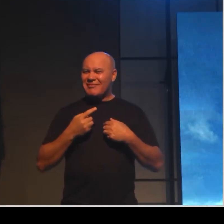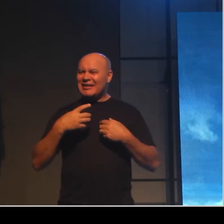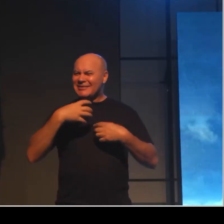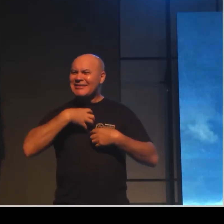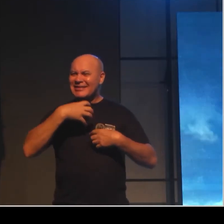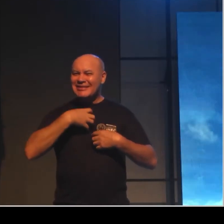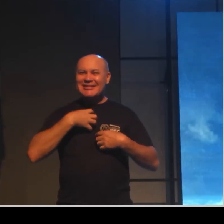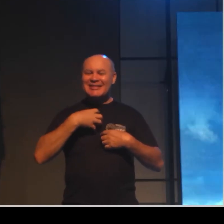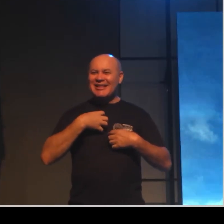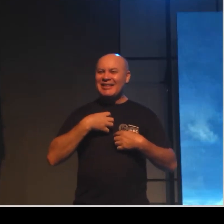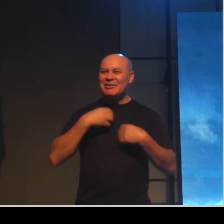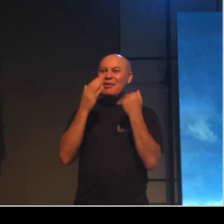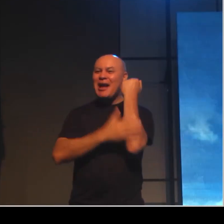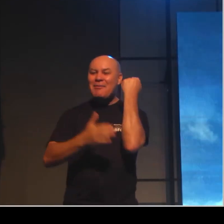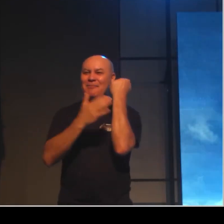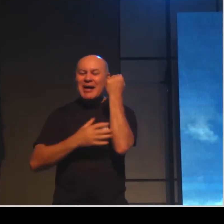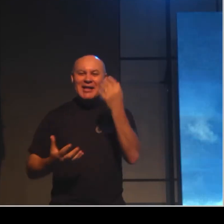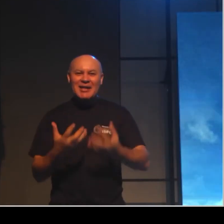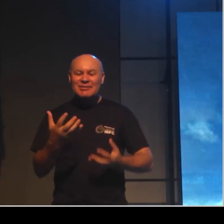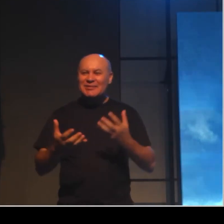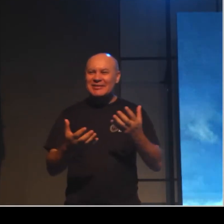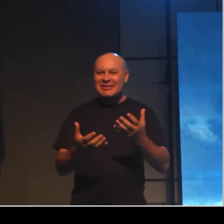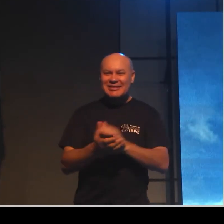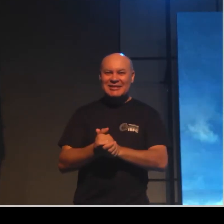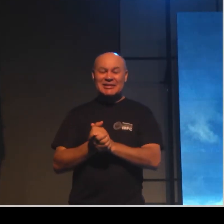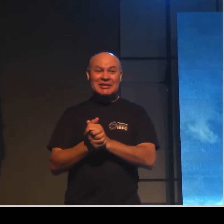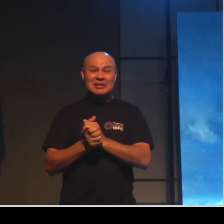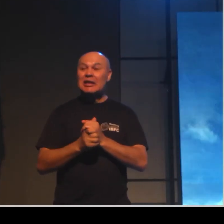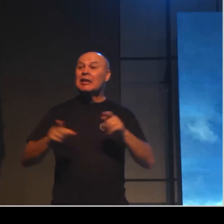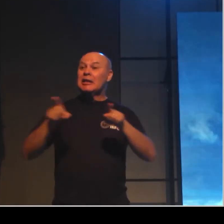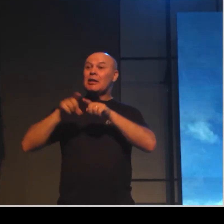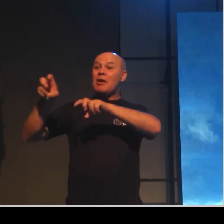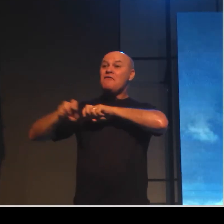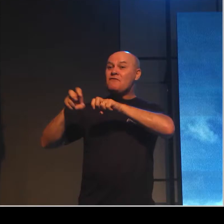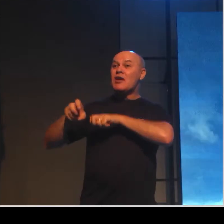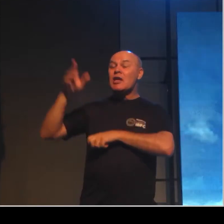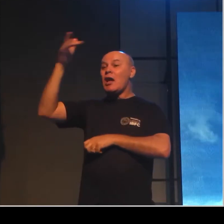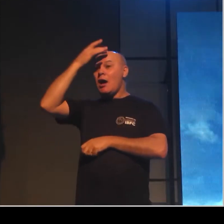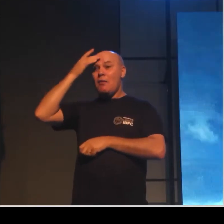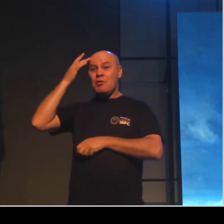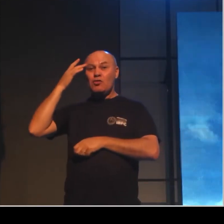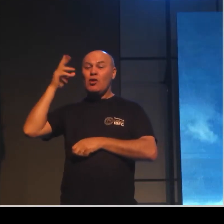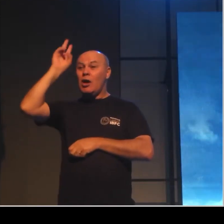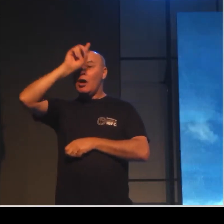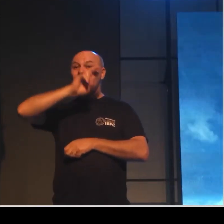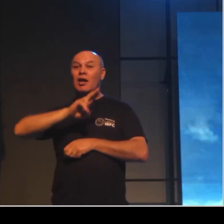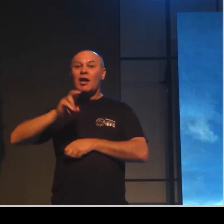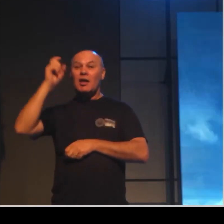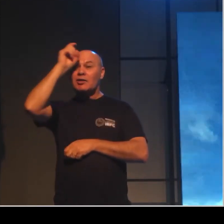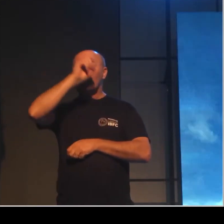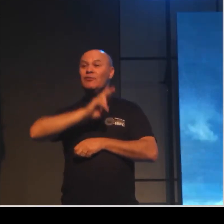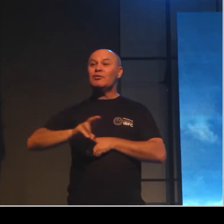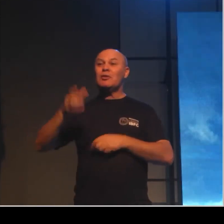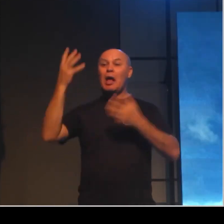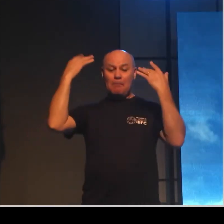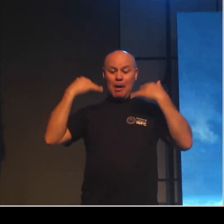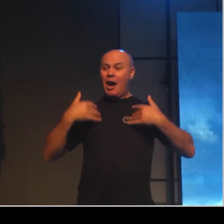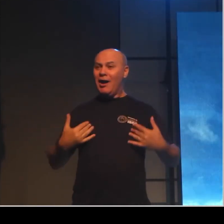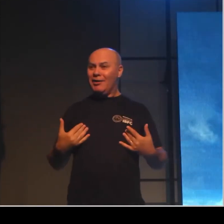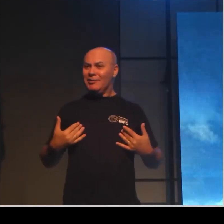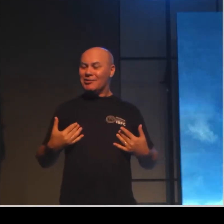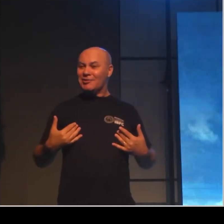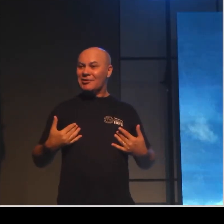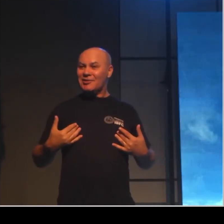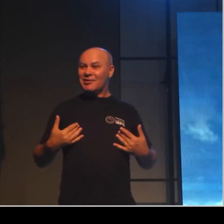campo, dias sem tomar banho, porque lá não é que nem aqui que tem um rio ali para tomar um banho. Mal tinha água para beber. Daí o